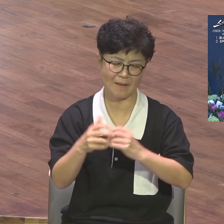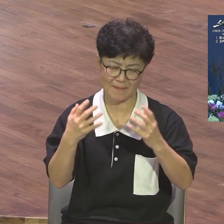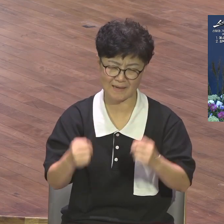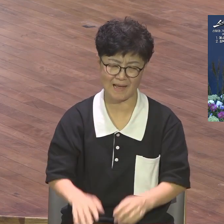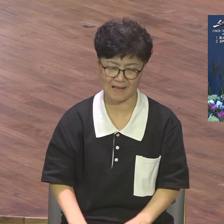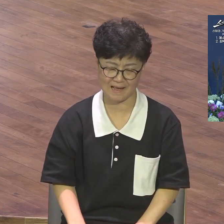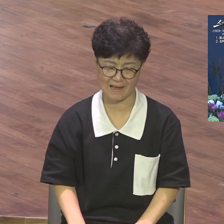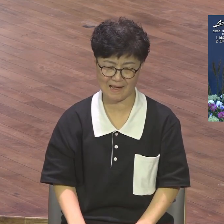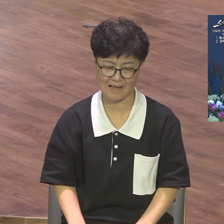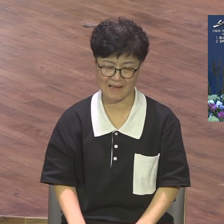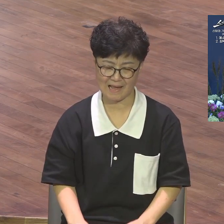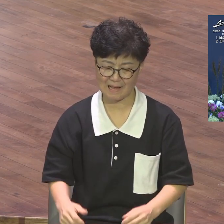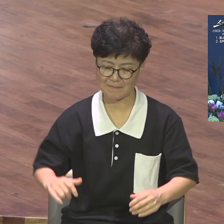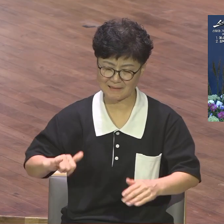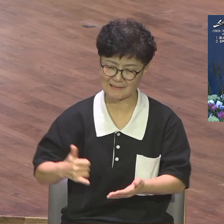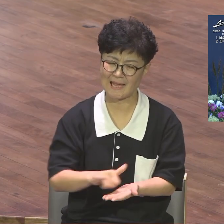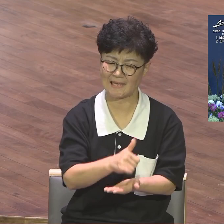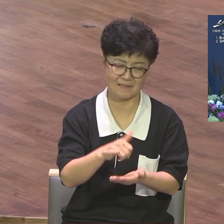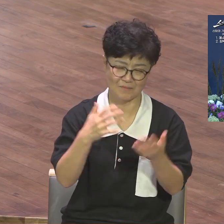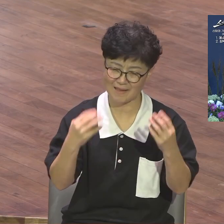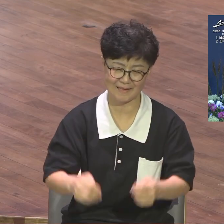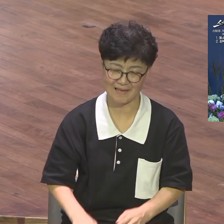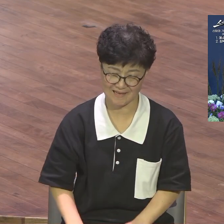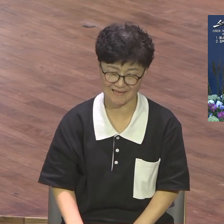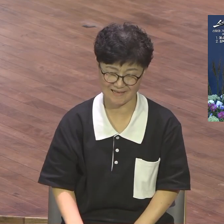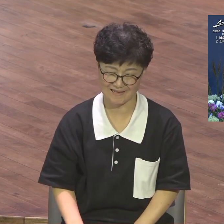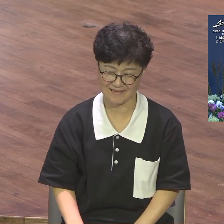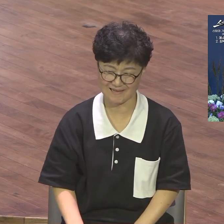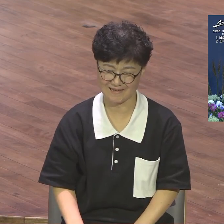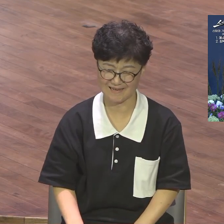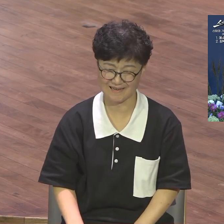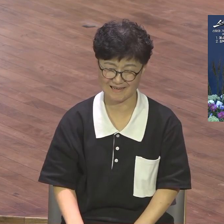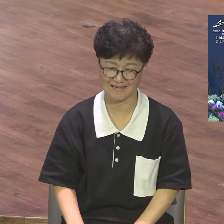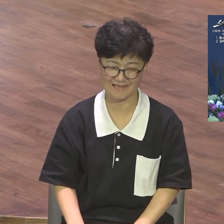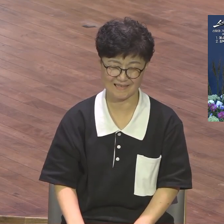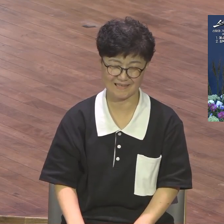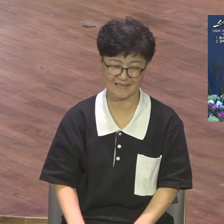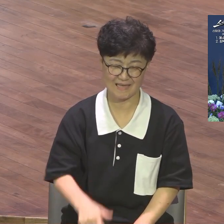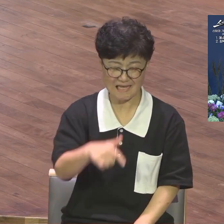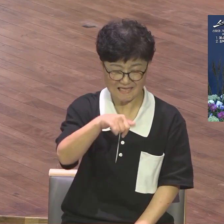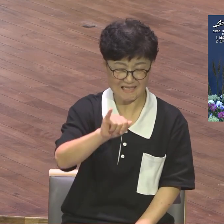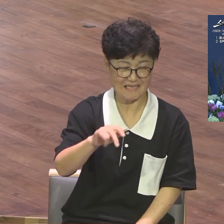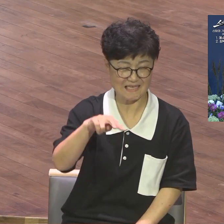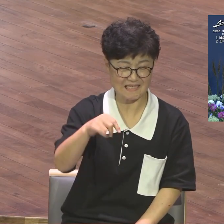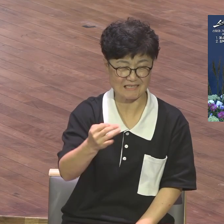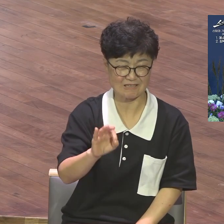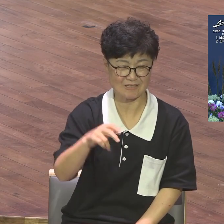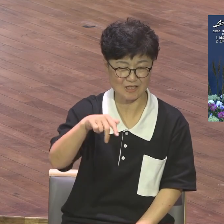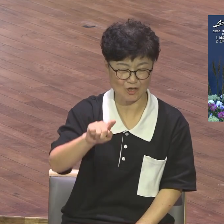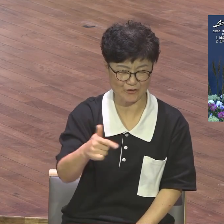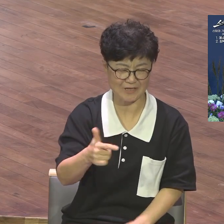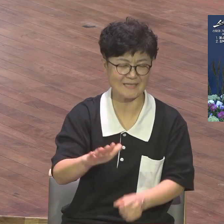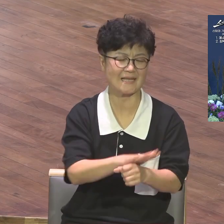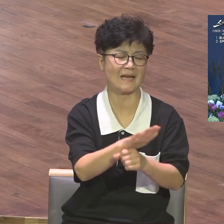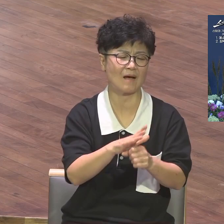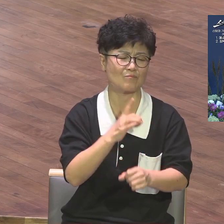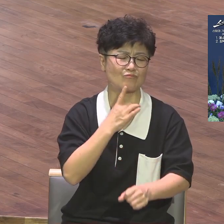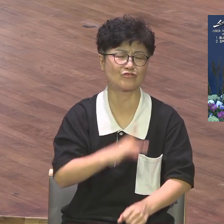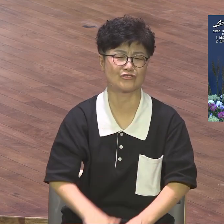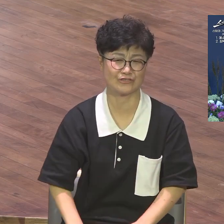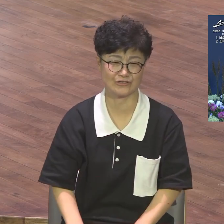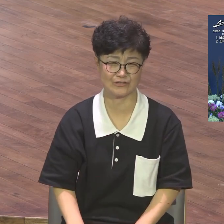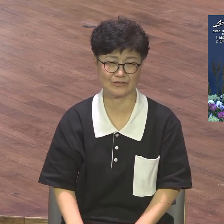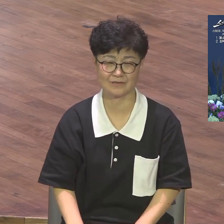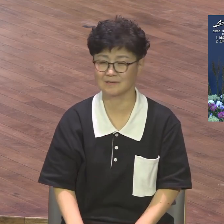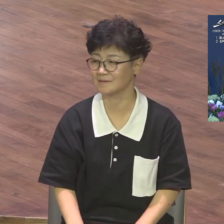네. 네. 자, 그러면 어떻게 되죠? 기승전, 사랑. 이게 된다니까요. 자, 1번. 이것도